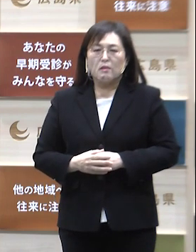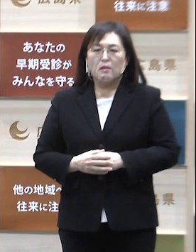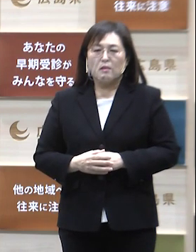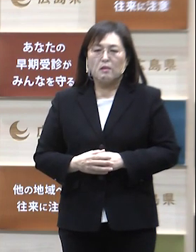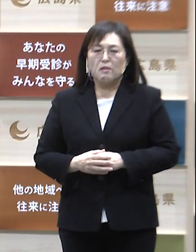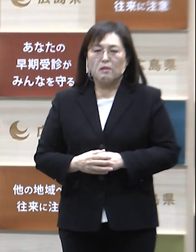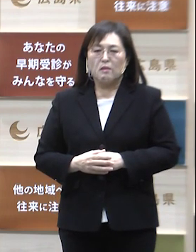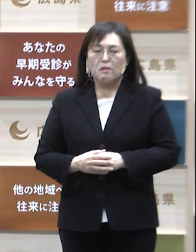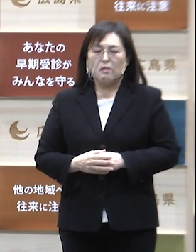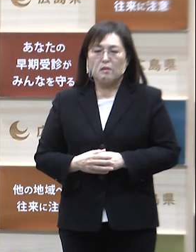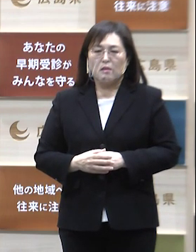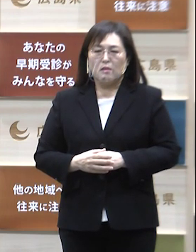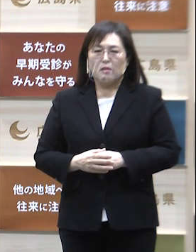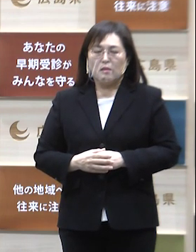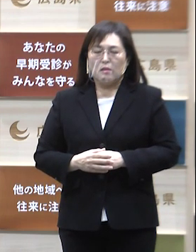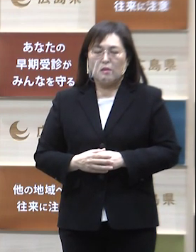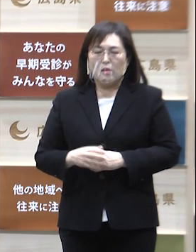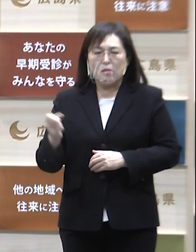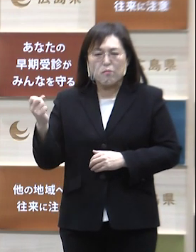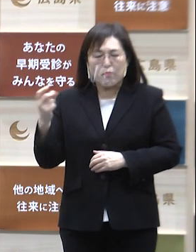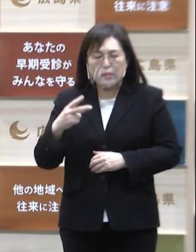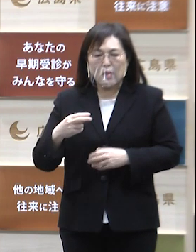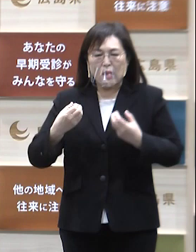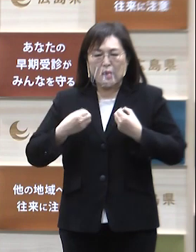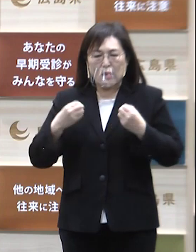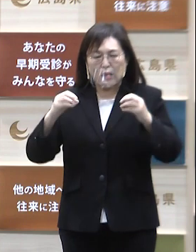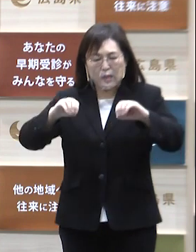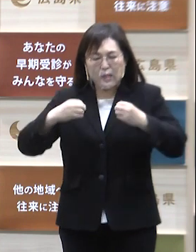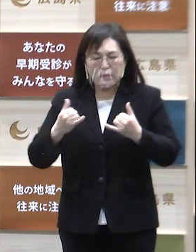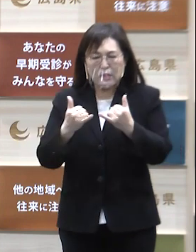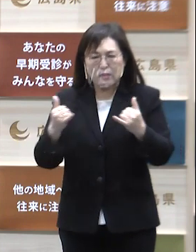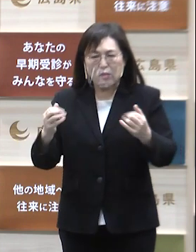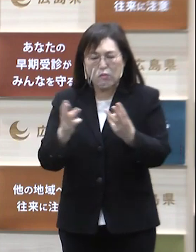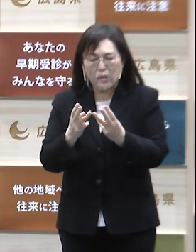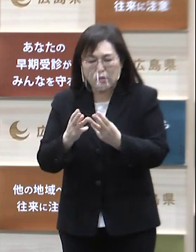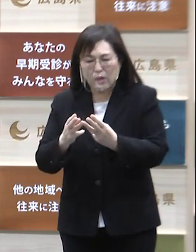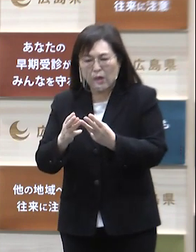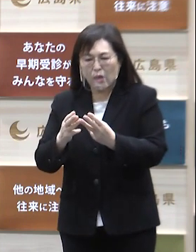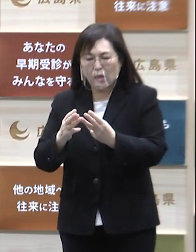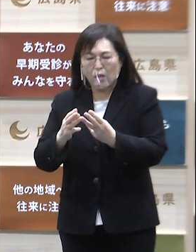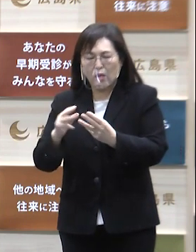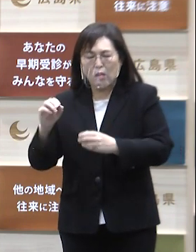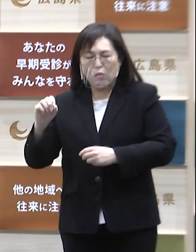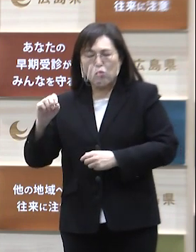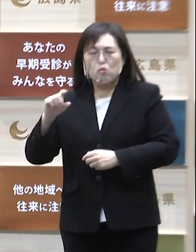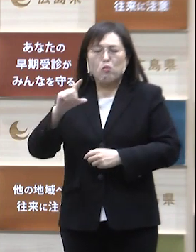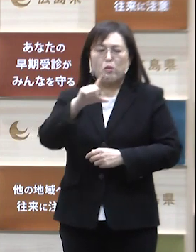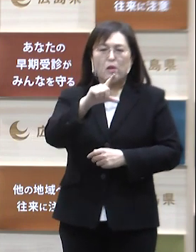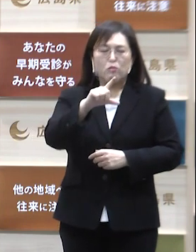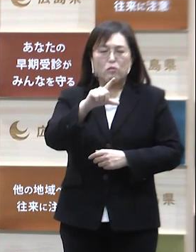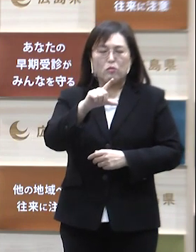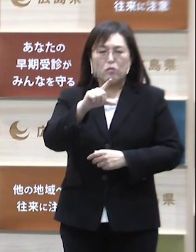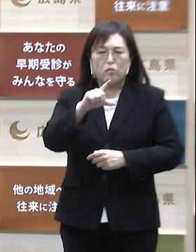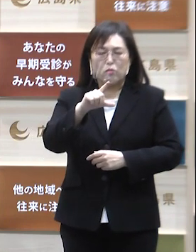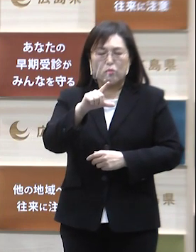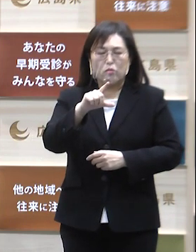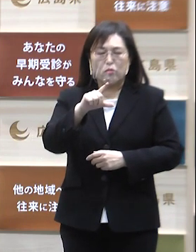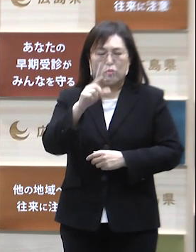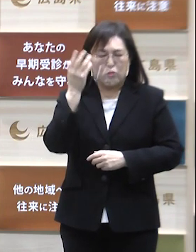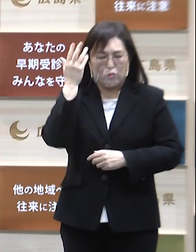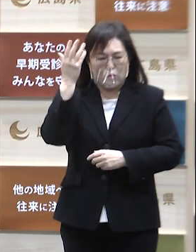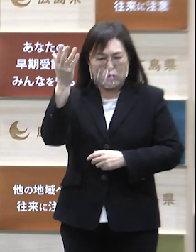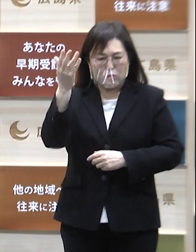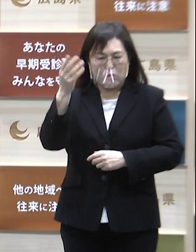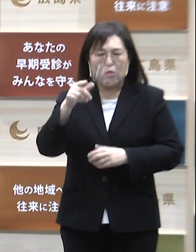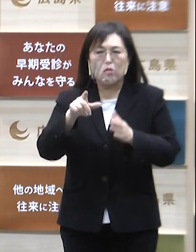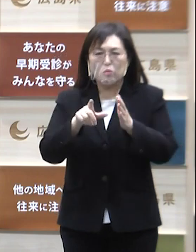者が増加を、また再度増加をしていくなどすればですね、この飲食をはじめとするいろんな事業